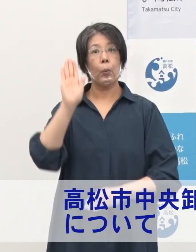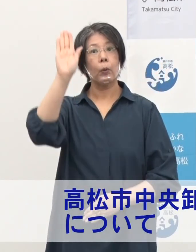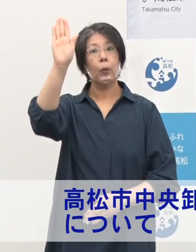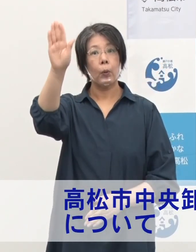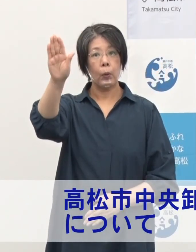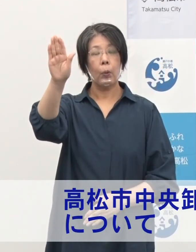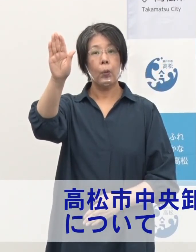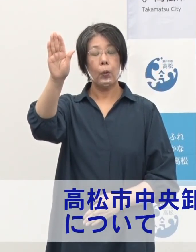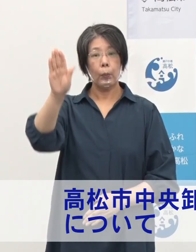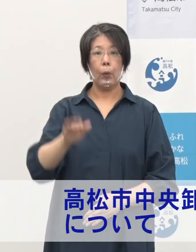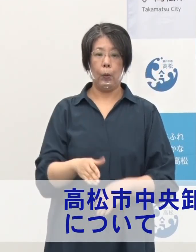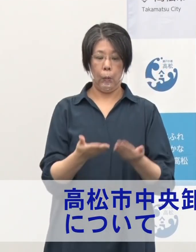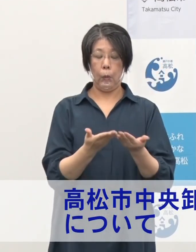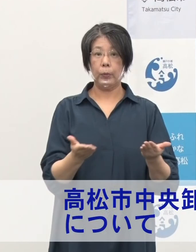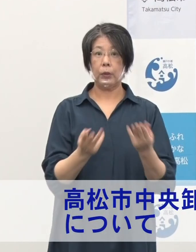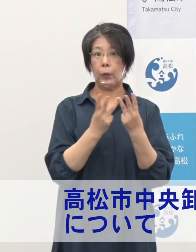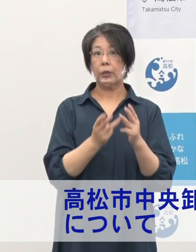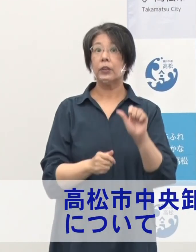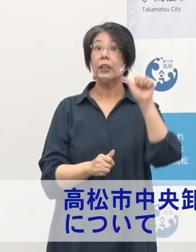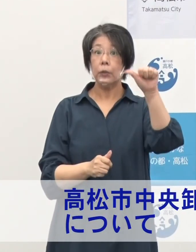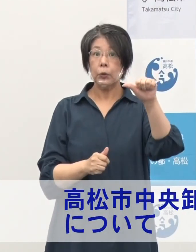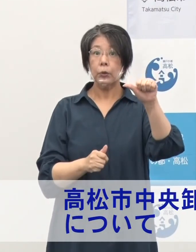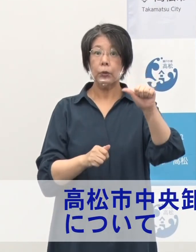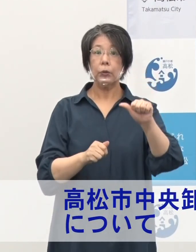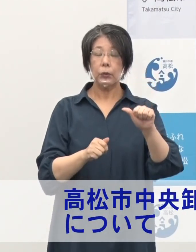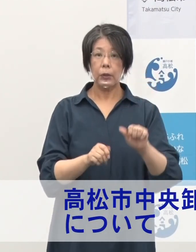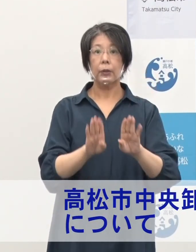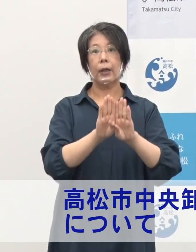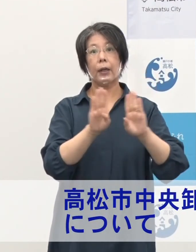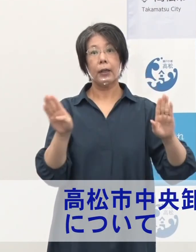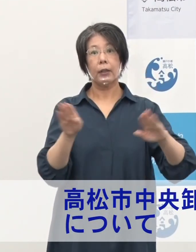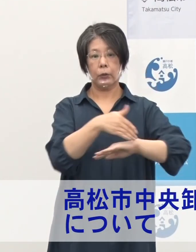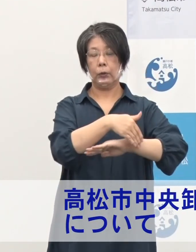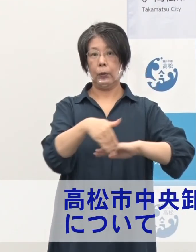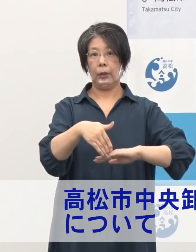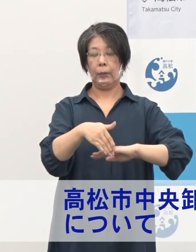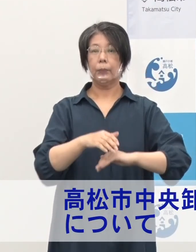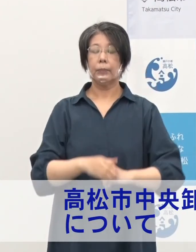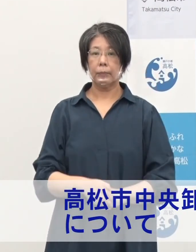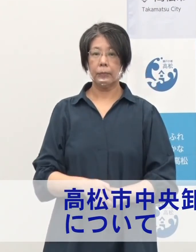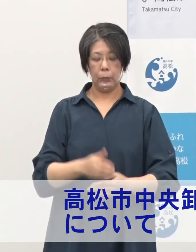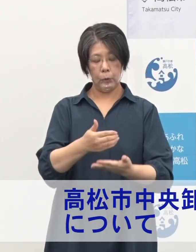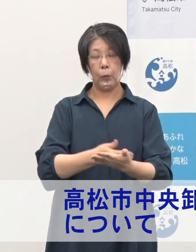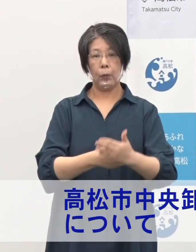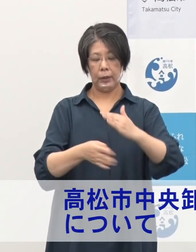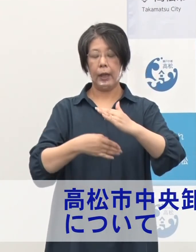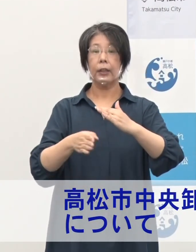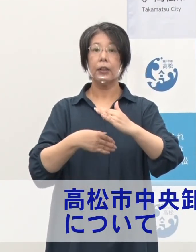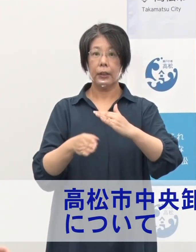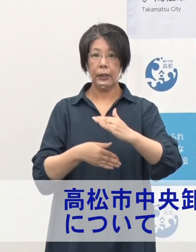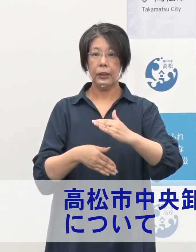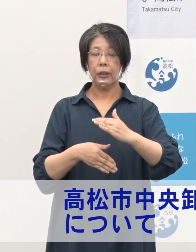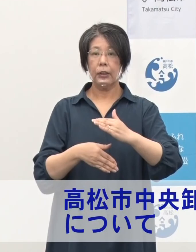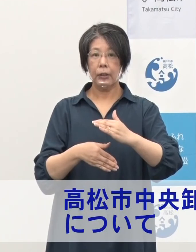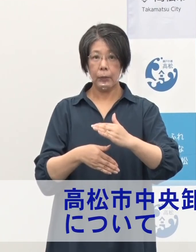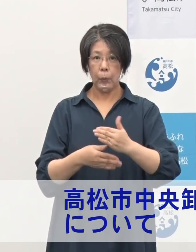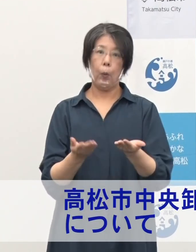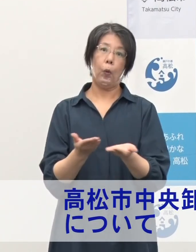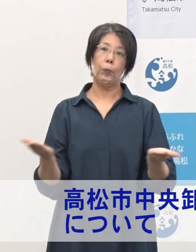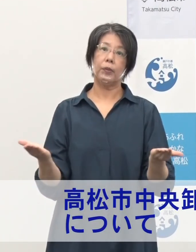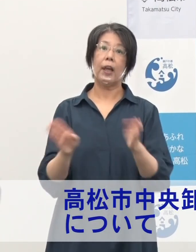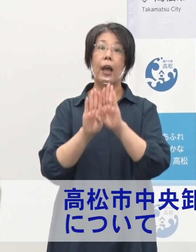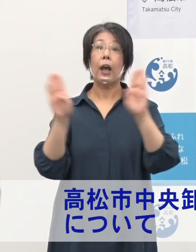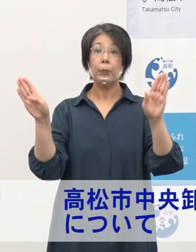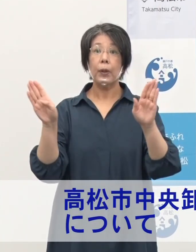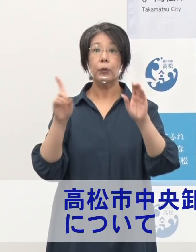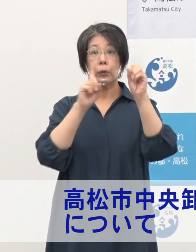さらに5つの店舗の出店が予定されております残りの空き店舗につきましても出店に向けた協議を進めており